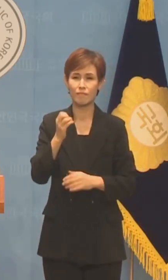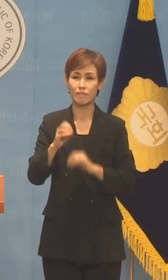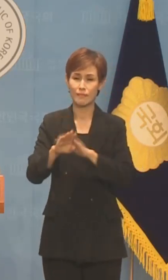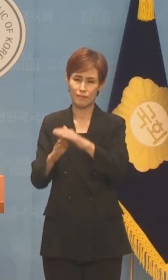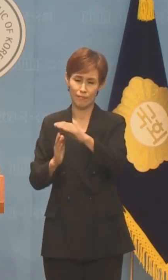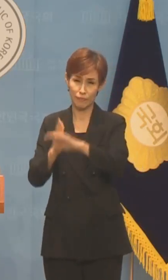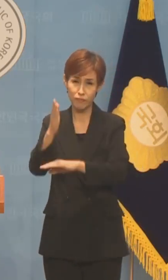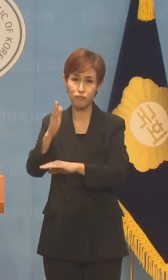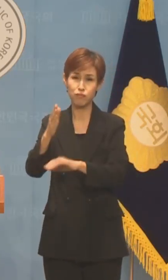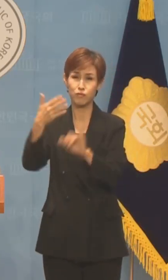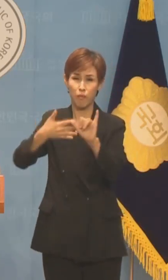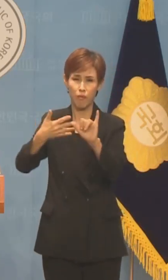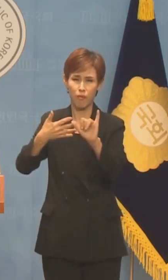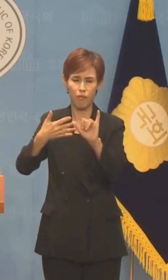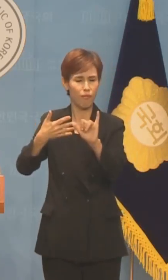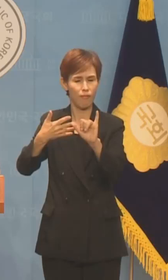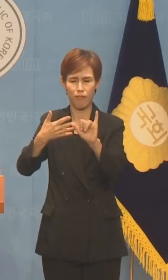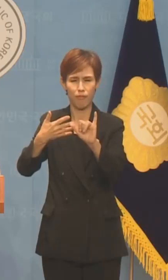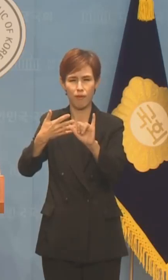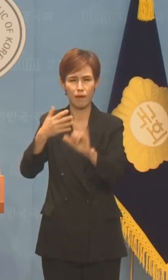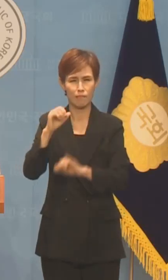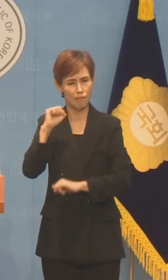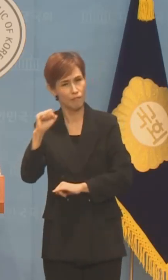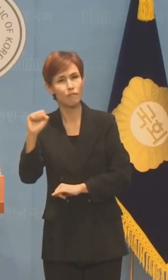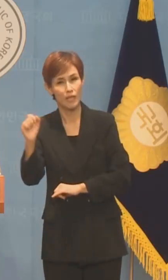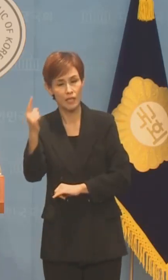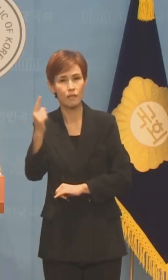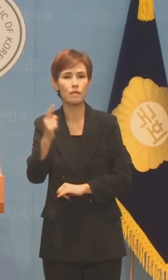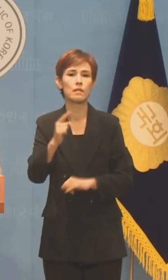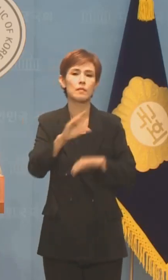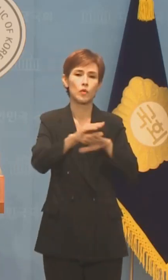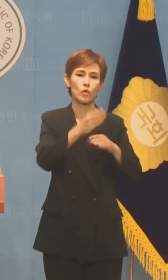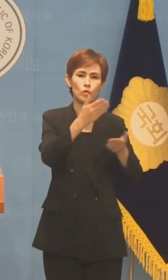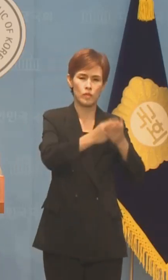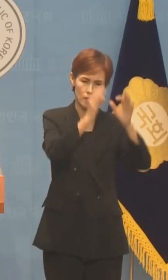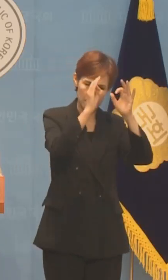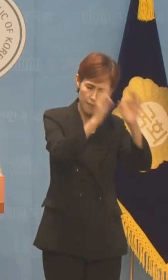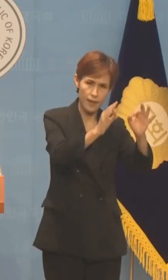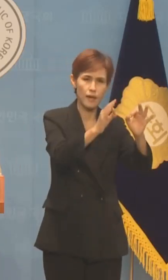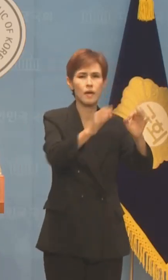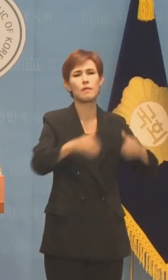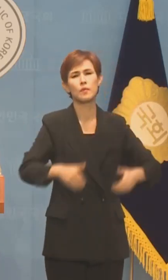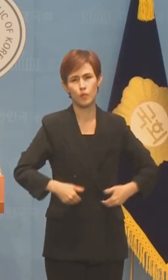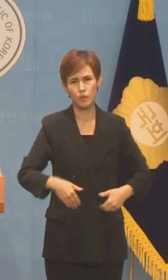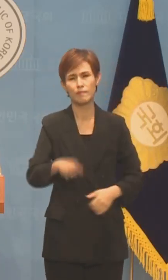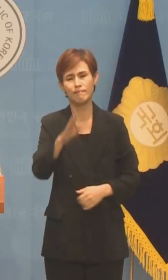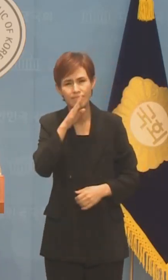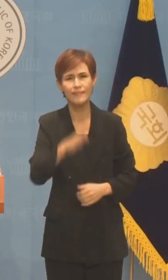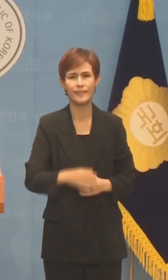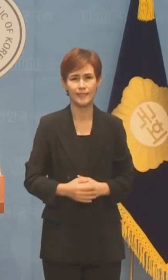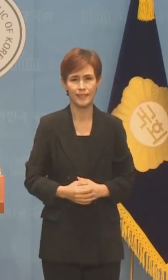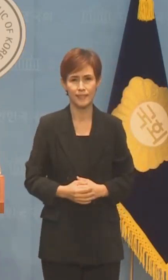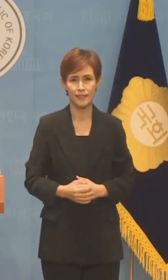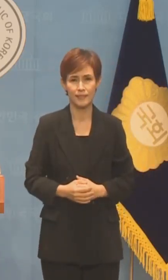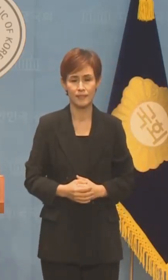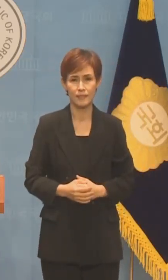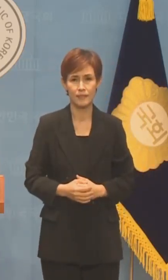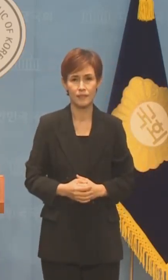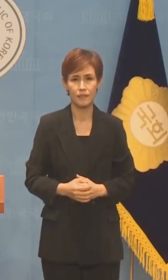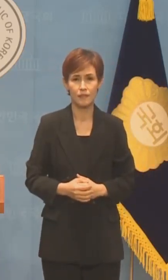유튜브는 너무 편향돼 있기 때문에 레거시 미디어에서 잘 정리된 정보를 보라가